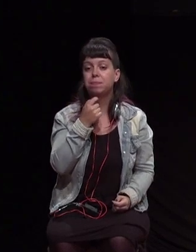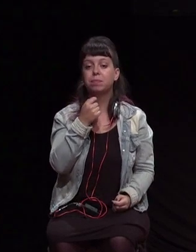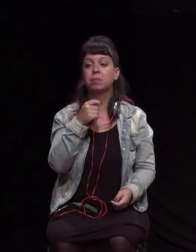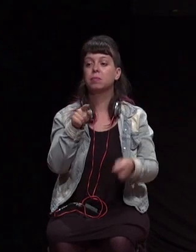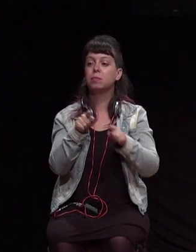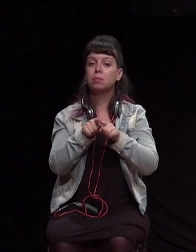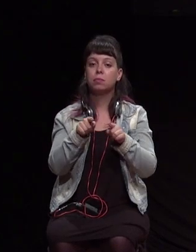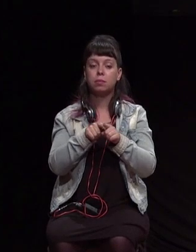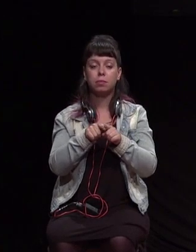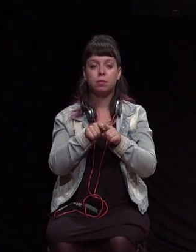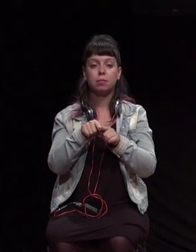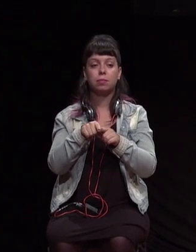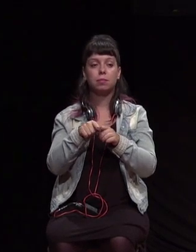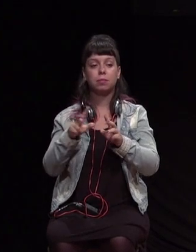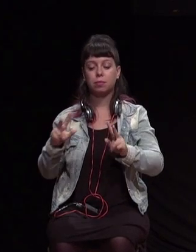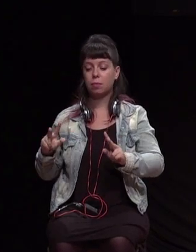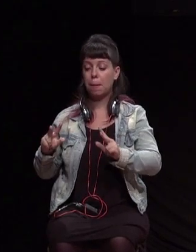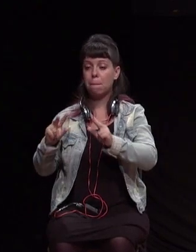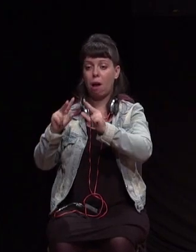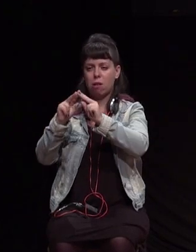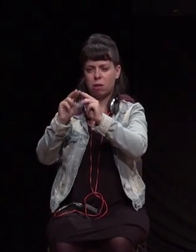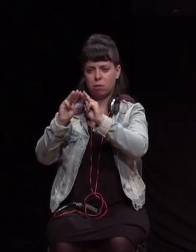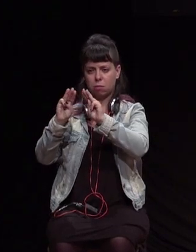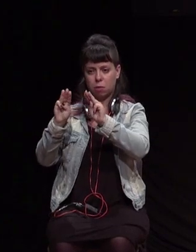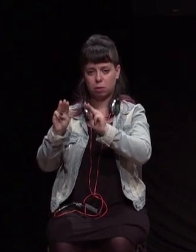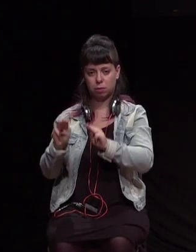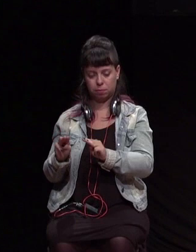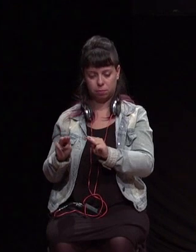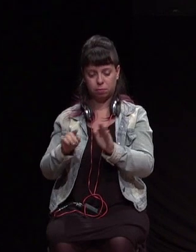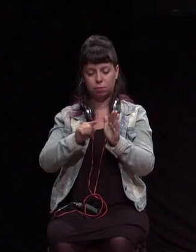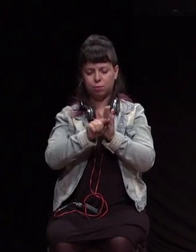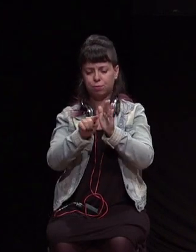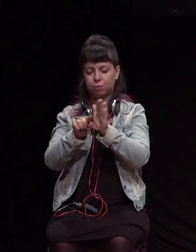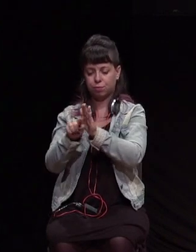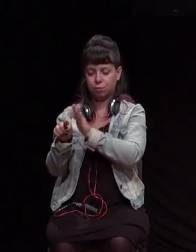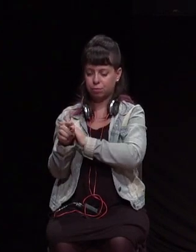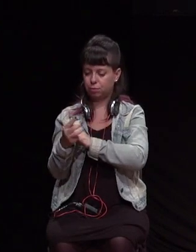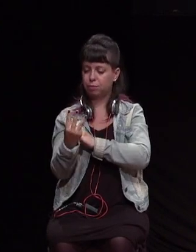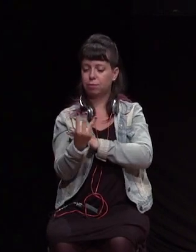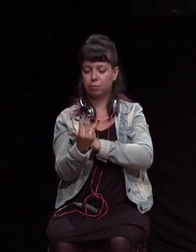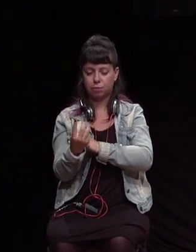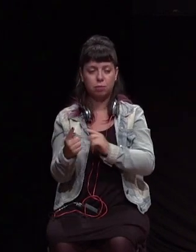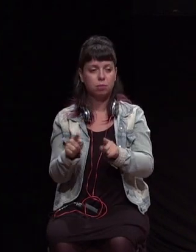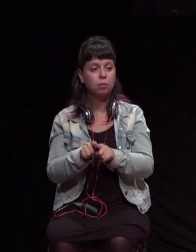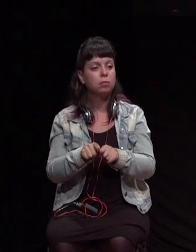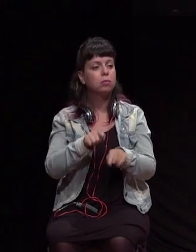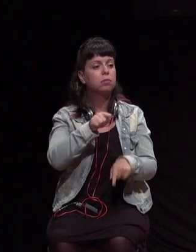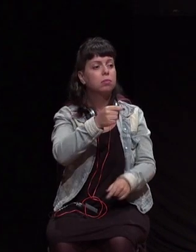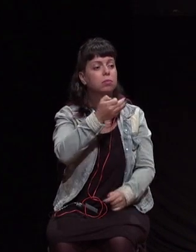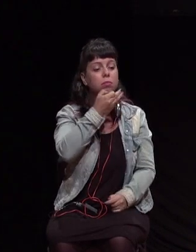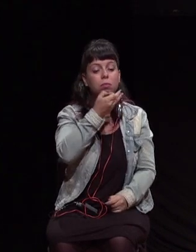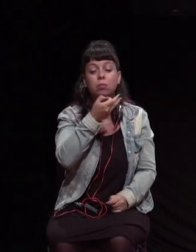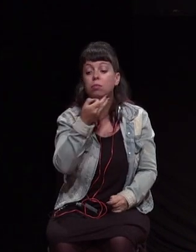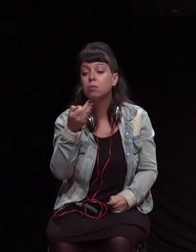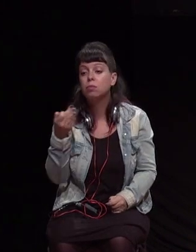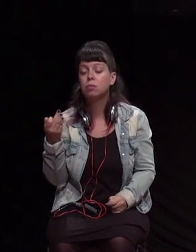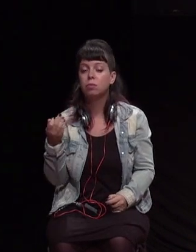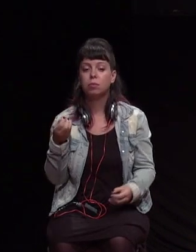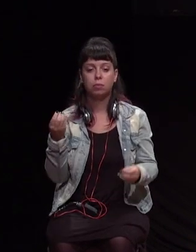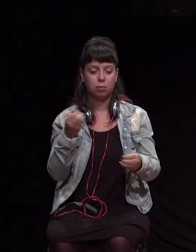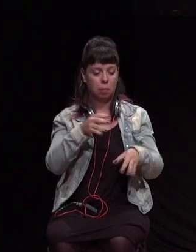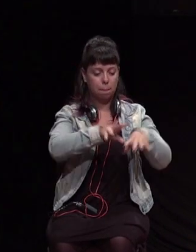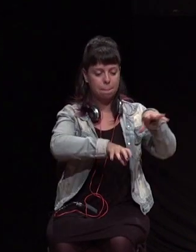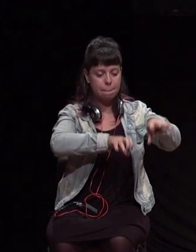Museu do Quai Branly, em Paris. A pergunta é para as três pessoas da mesa também. Como vocês veem esse deslocamento,